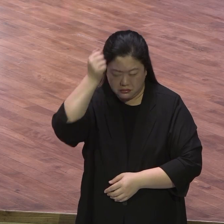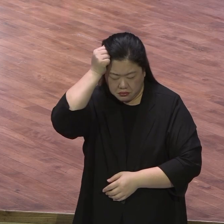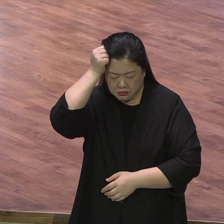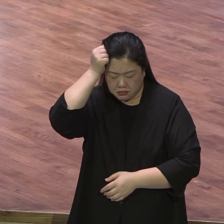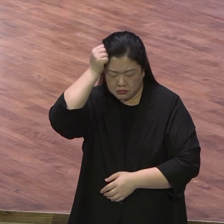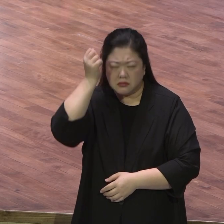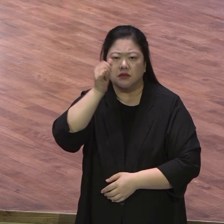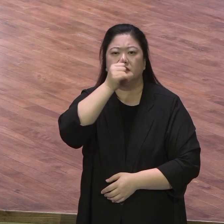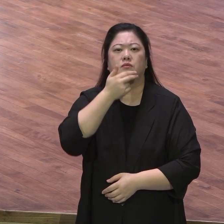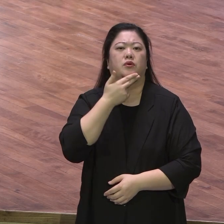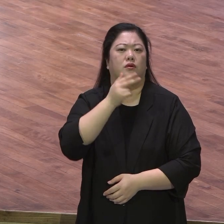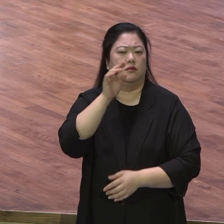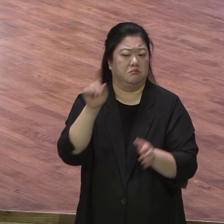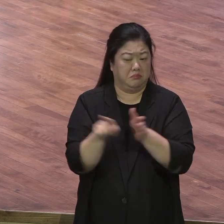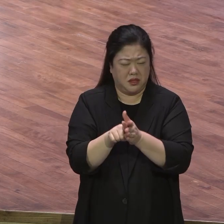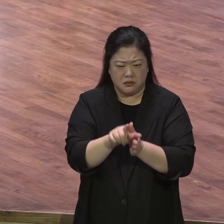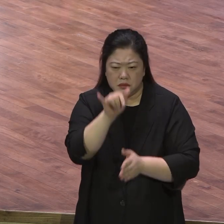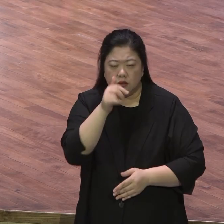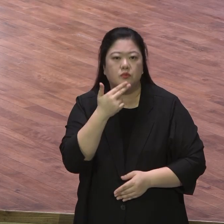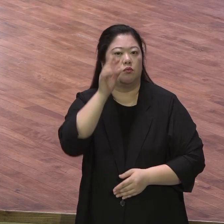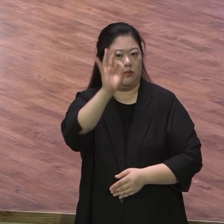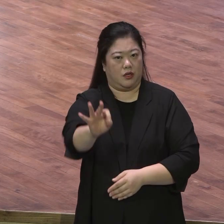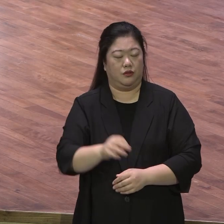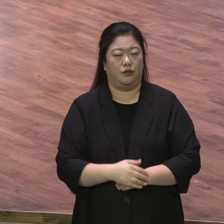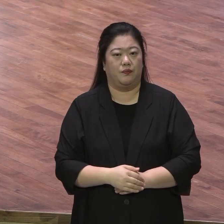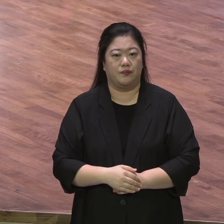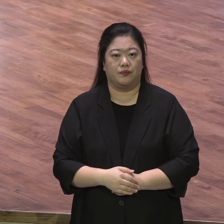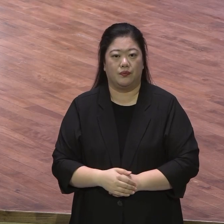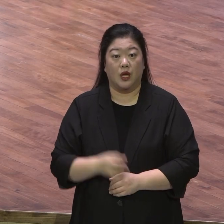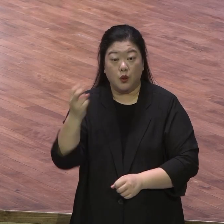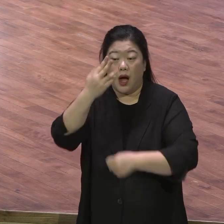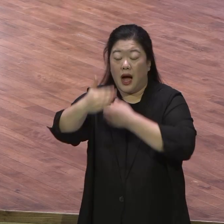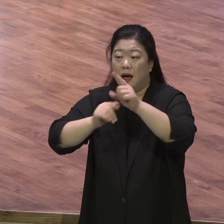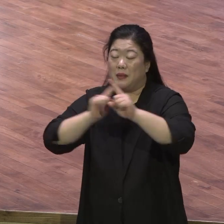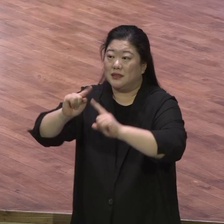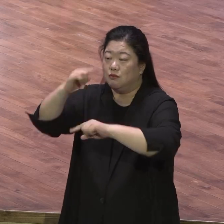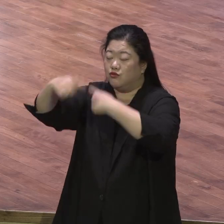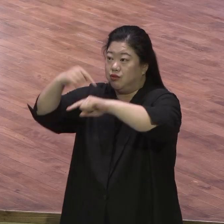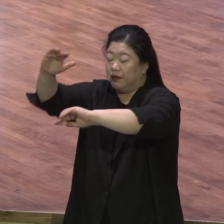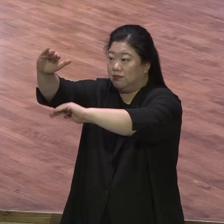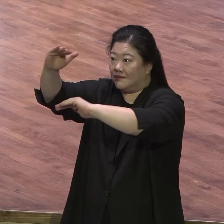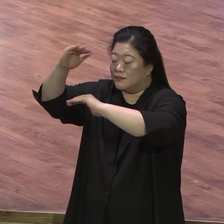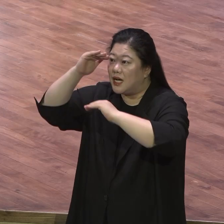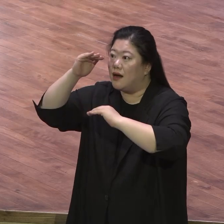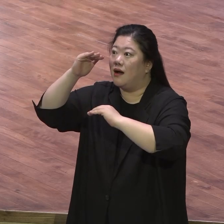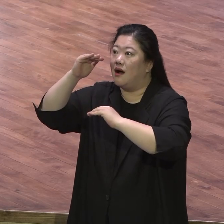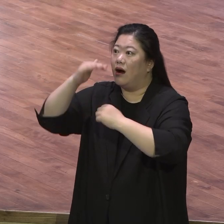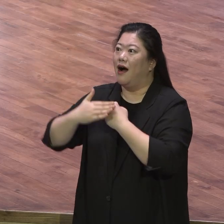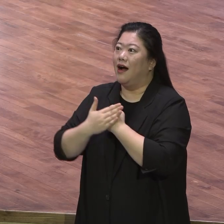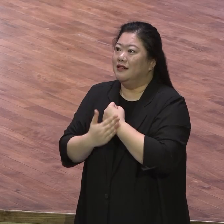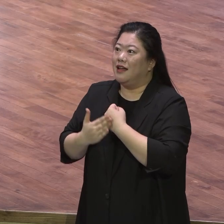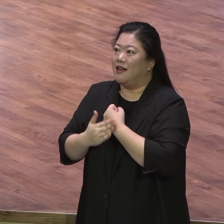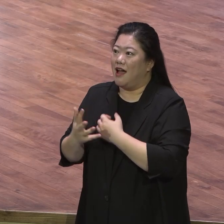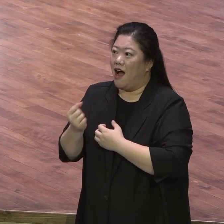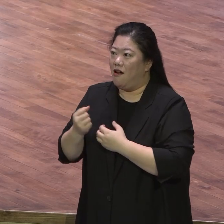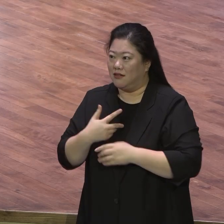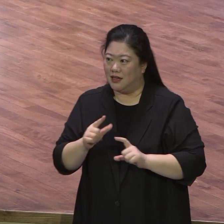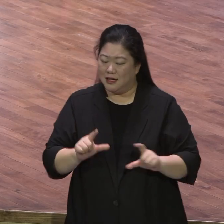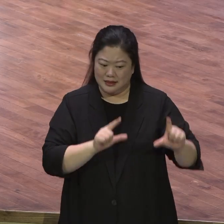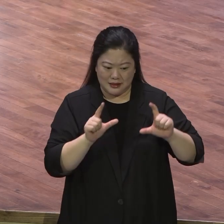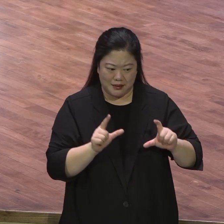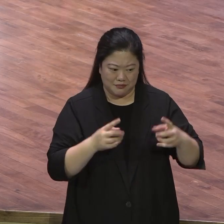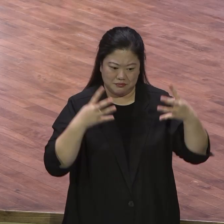하나님의 말씀을 강단에 선포하던 말씀을 얼마나 삶속에 가지고 적용하고 사느냐. 아니면